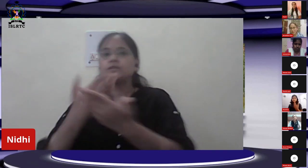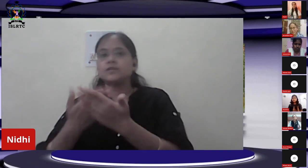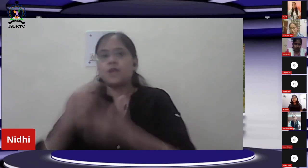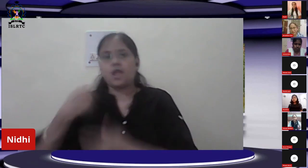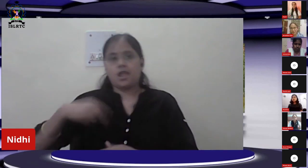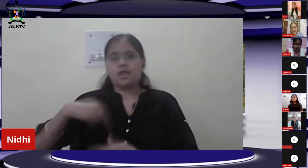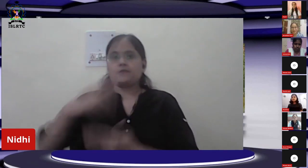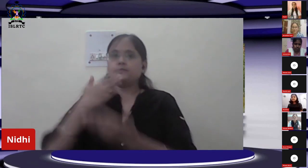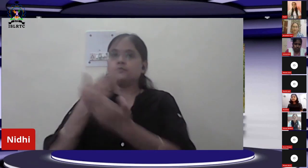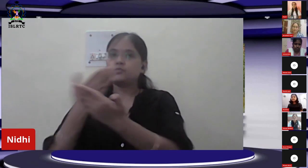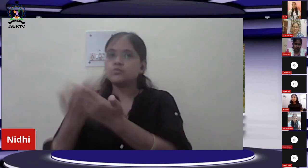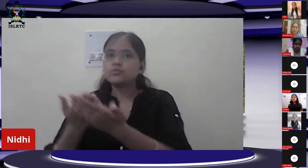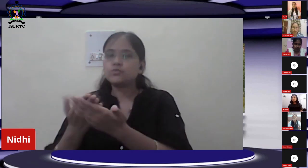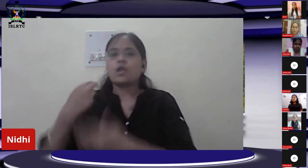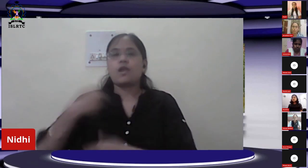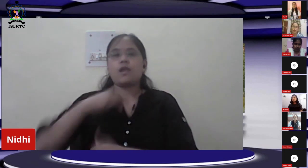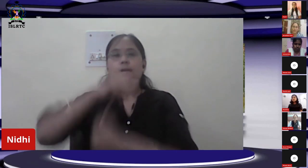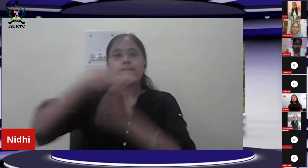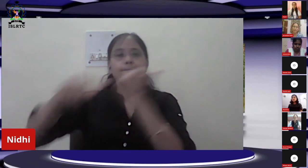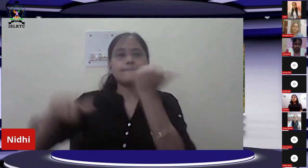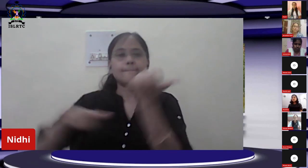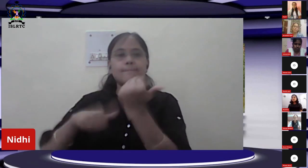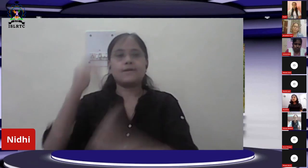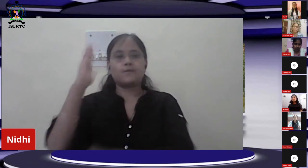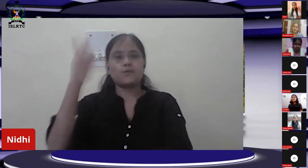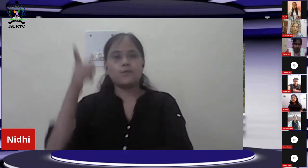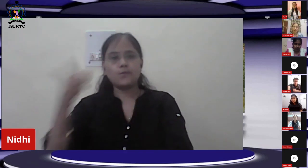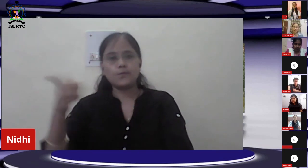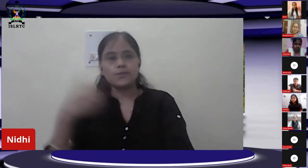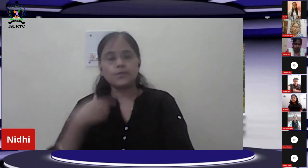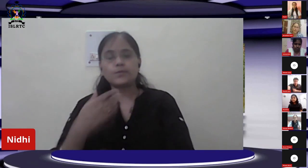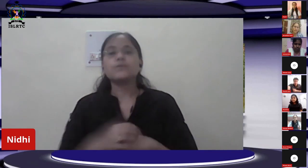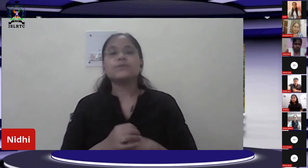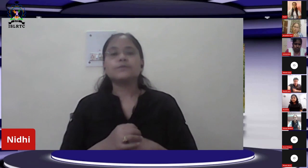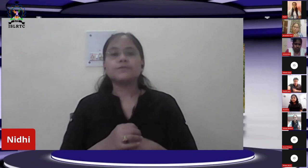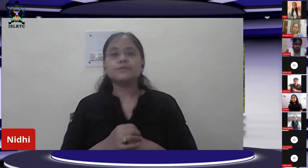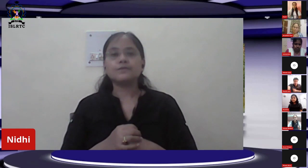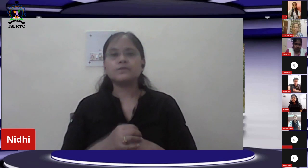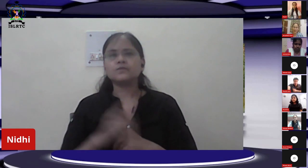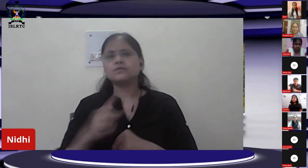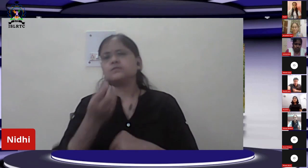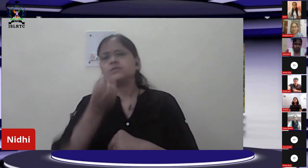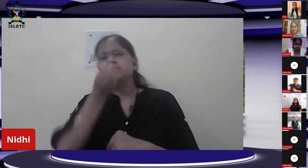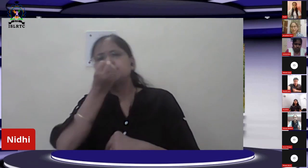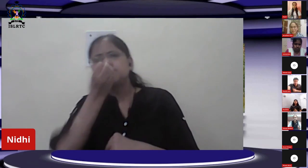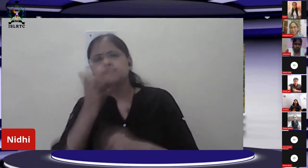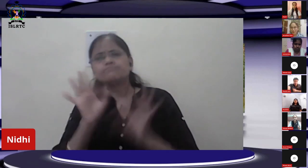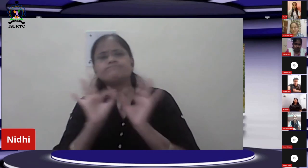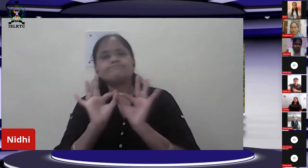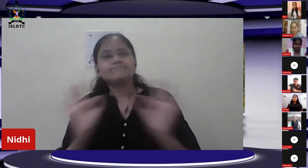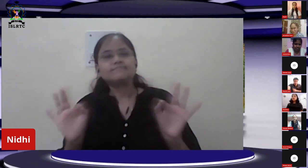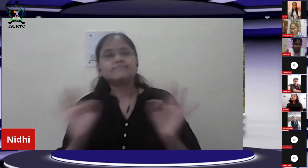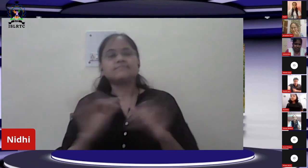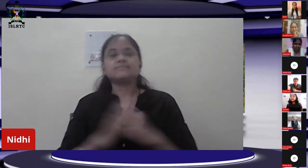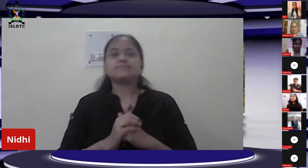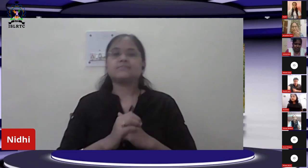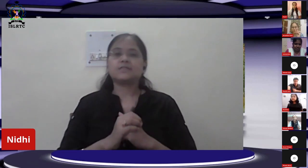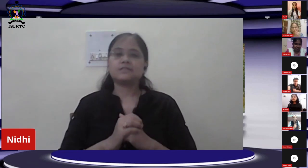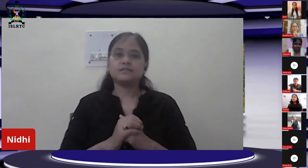असिस्टेंट प्रोफेसर ISLRTC को, जिन्होंने हमें बहुत ही सिंपली बहुत प्यार से हमें बहुत ही इजीली